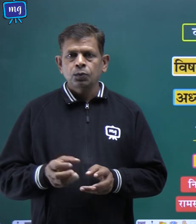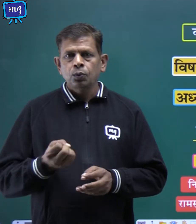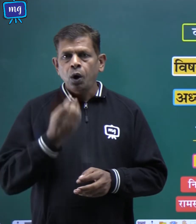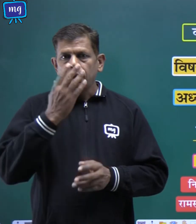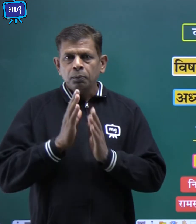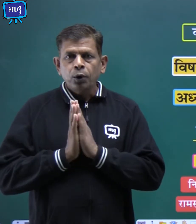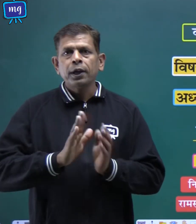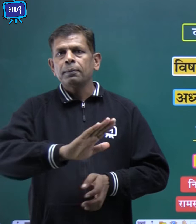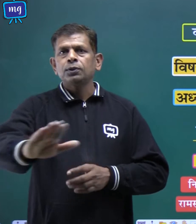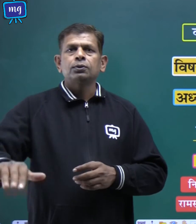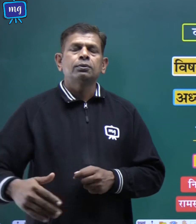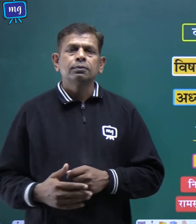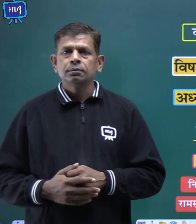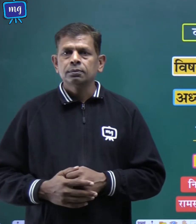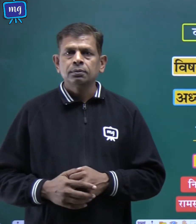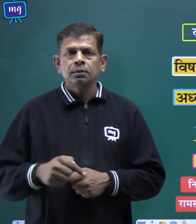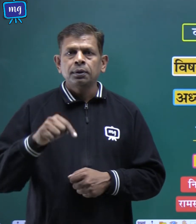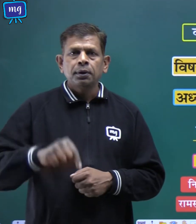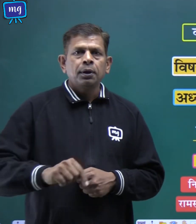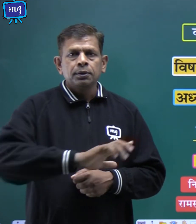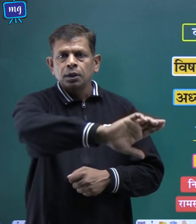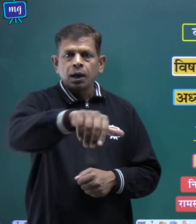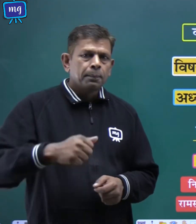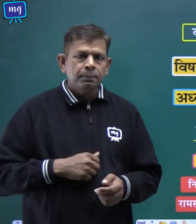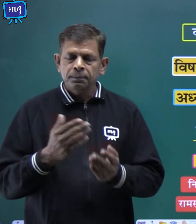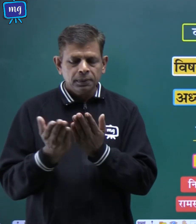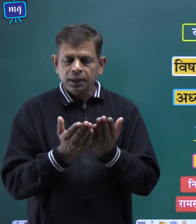गुड मॉर्निंग बच्चों। आज हम पढ़ेंगे